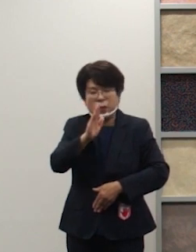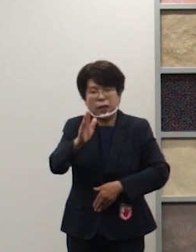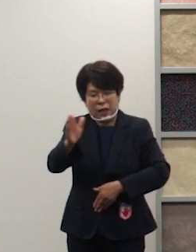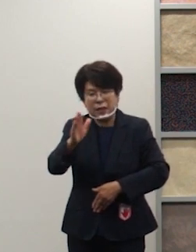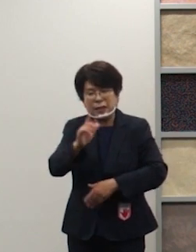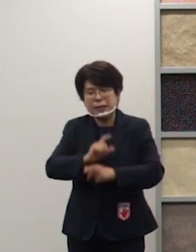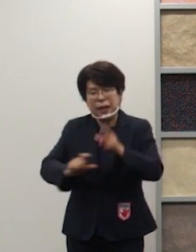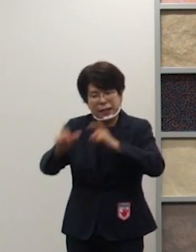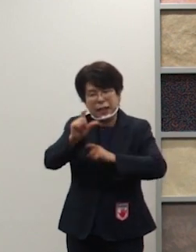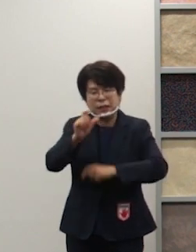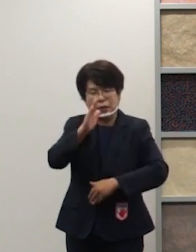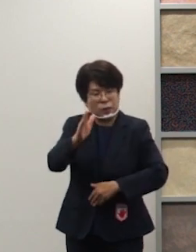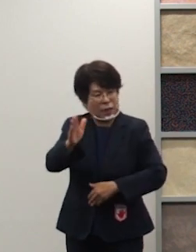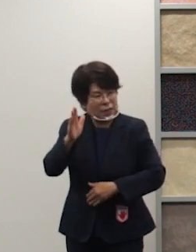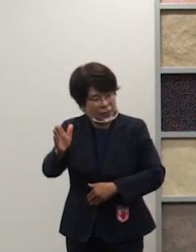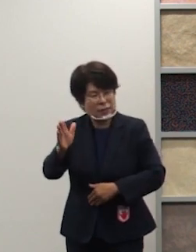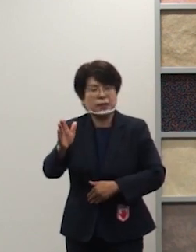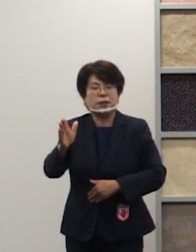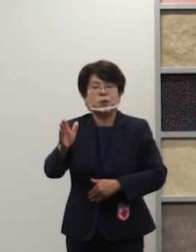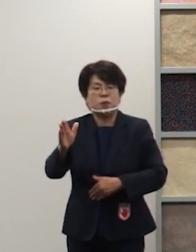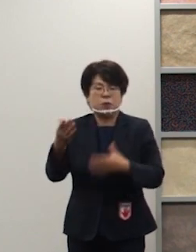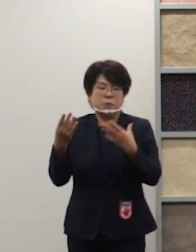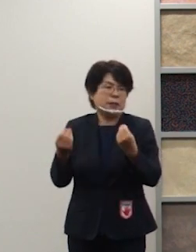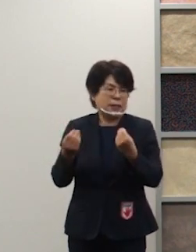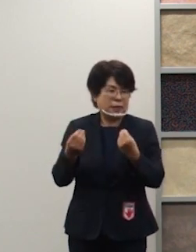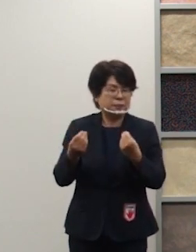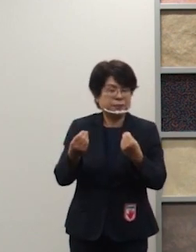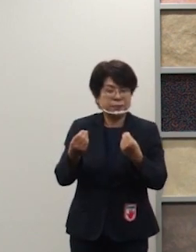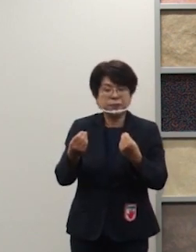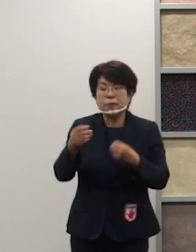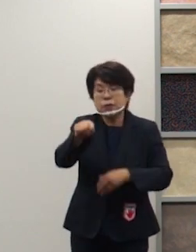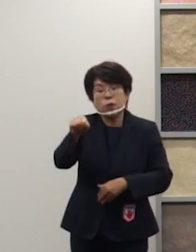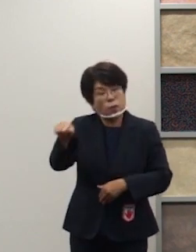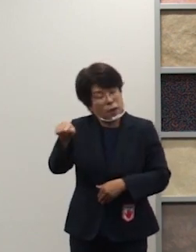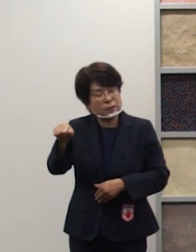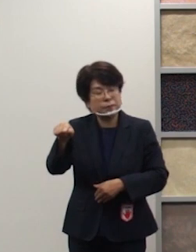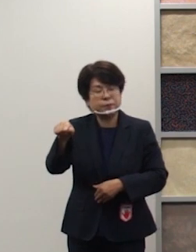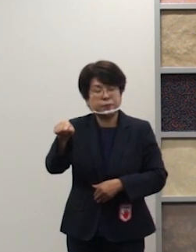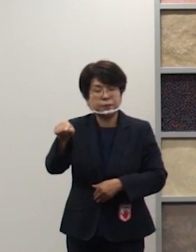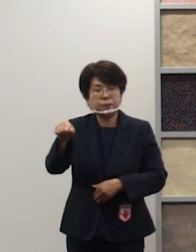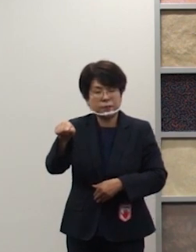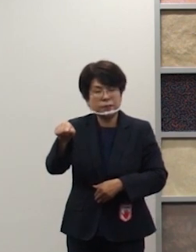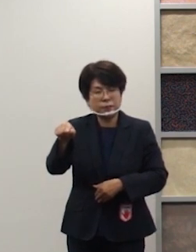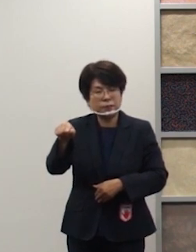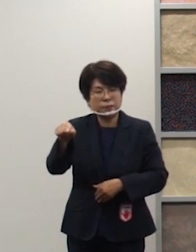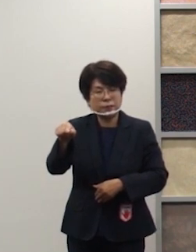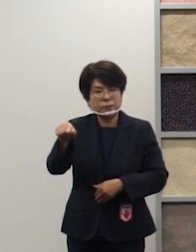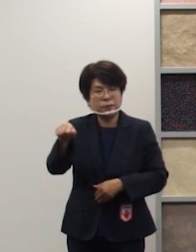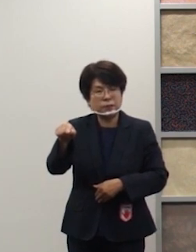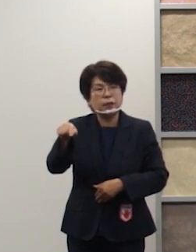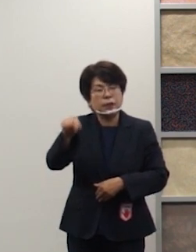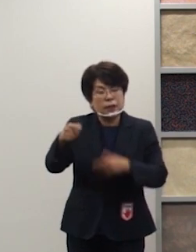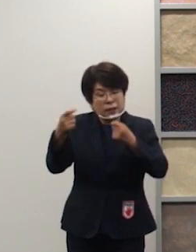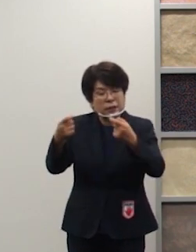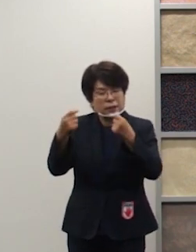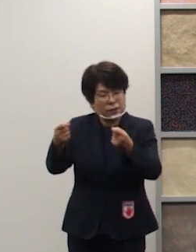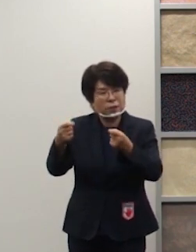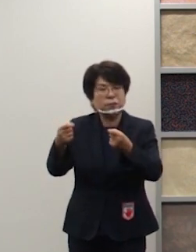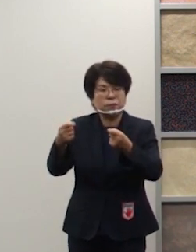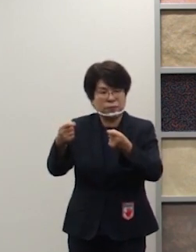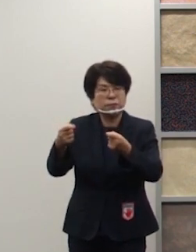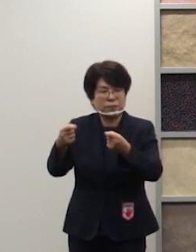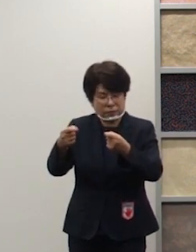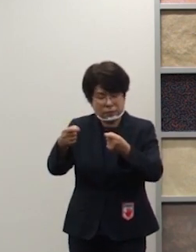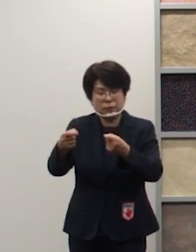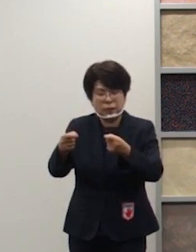上乗せのお願いというかですね、になっているものですから、まあ、そこに対しては、まあ、それ相応のそのインセンティブもつけて、やっていく